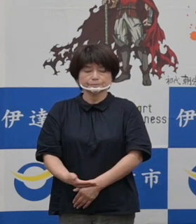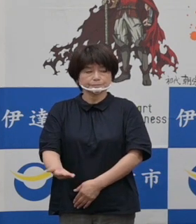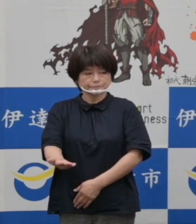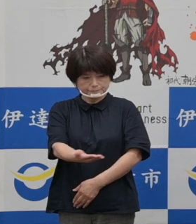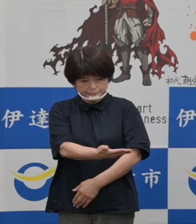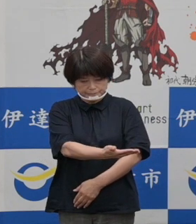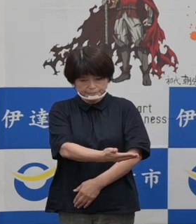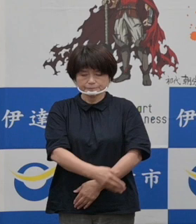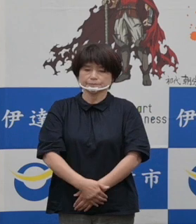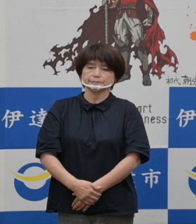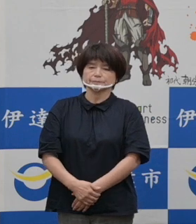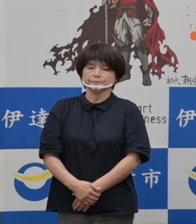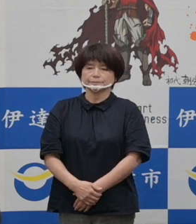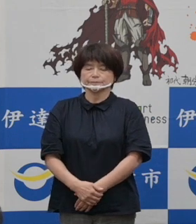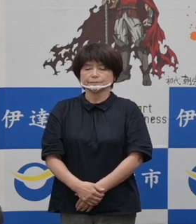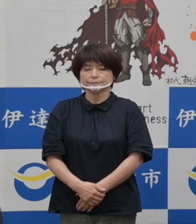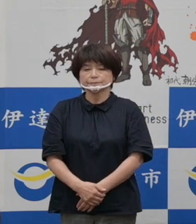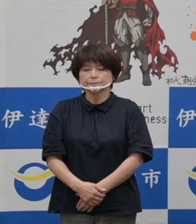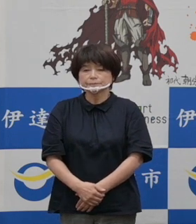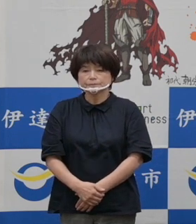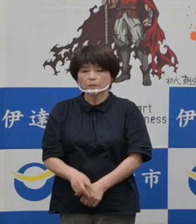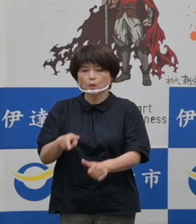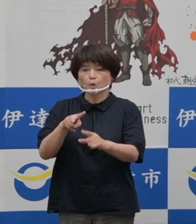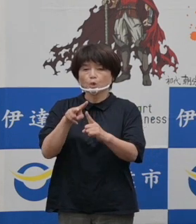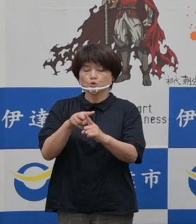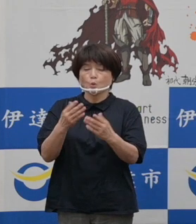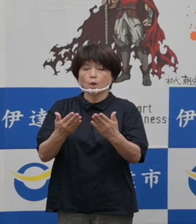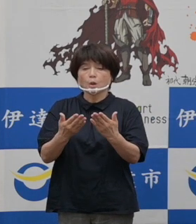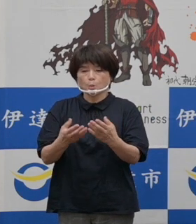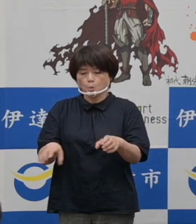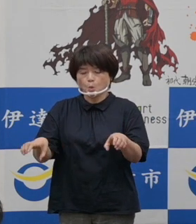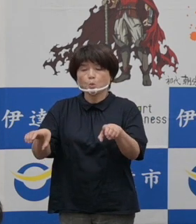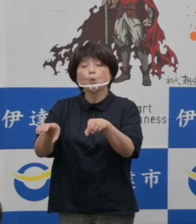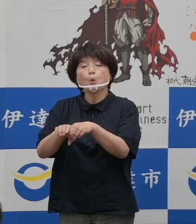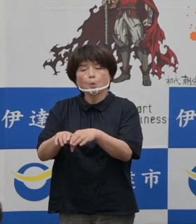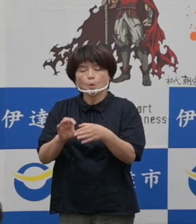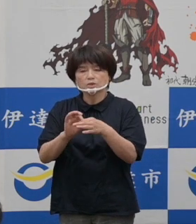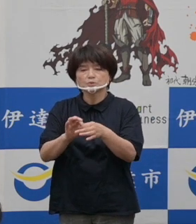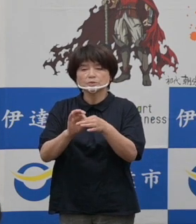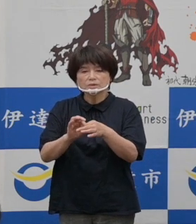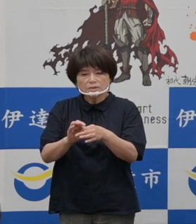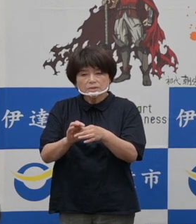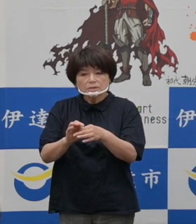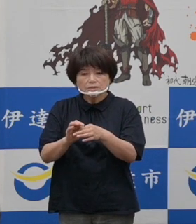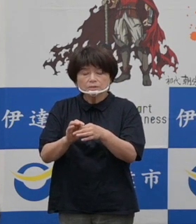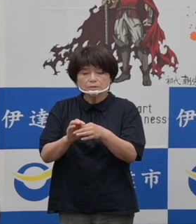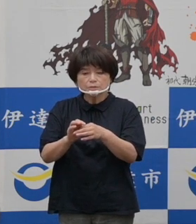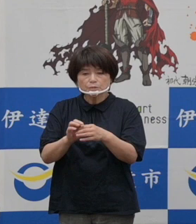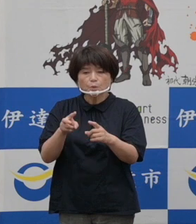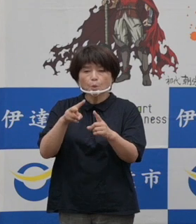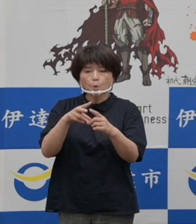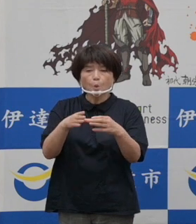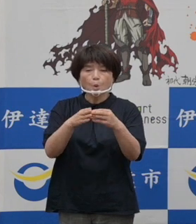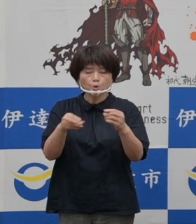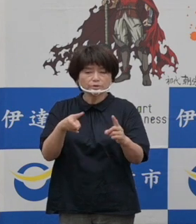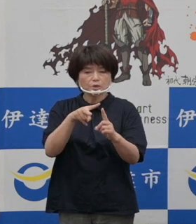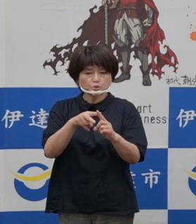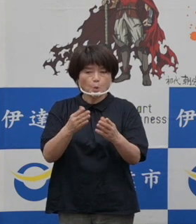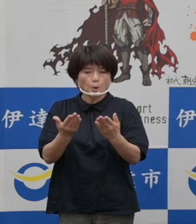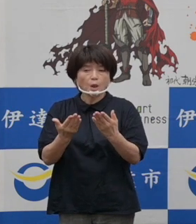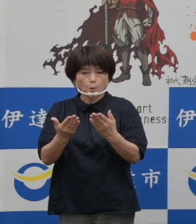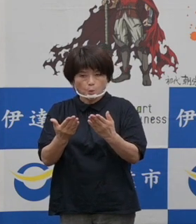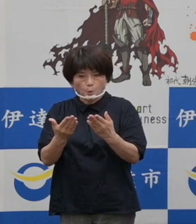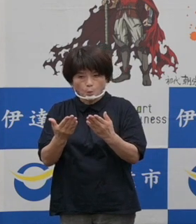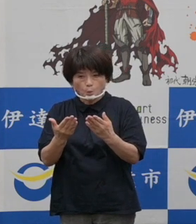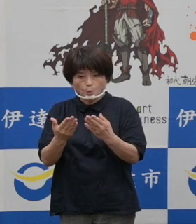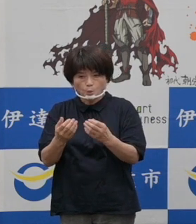花です。はい、よろしくお願いします。小学校の統合についてですが、奥仁省と石田省の2